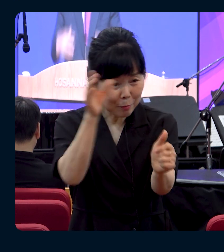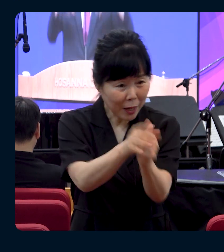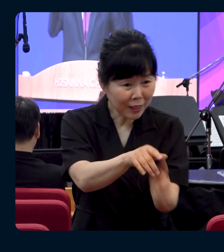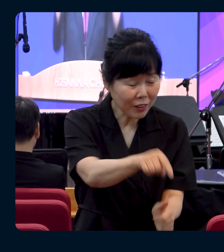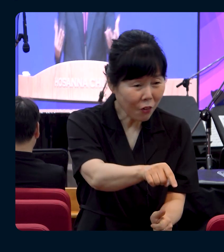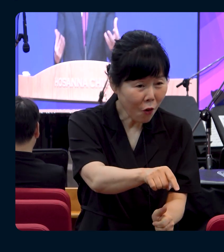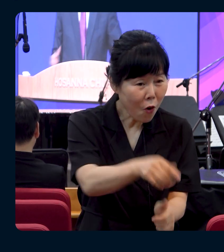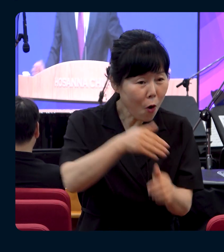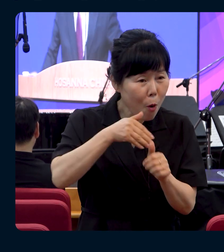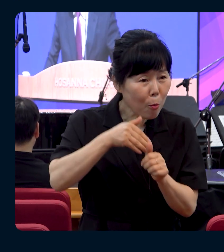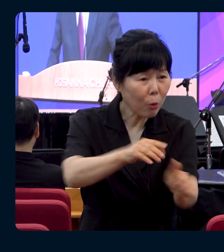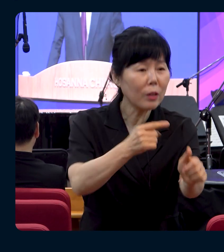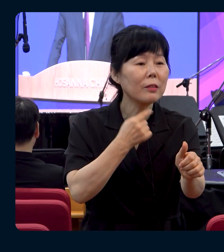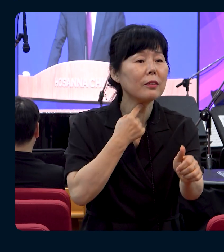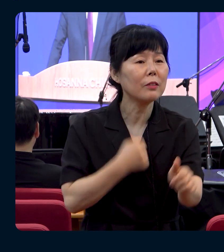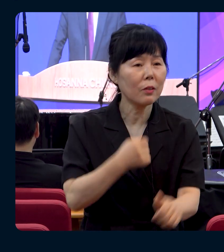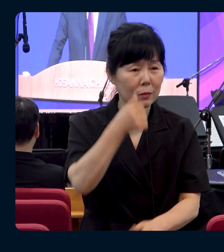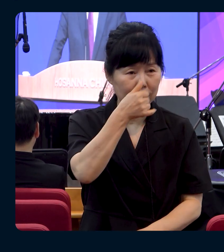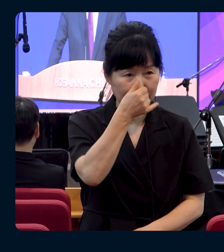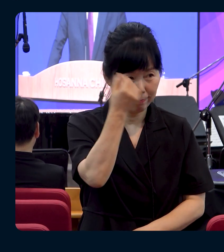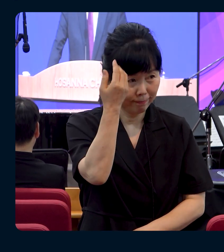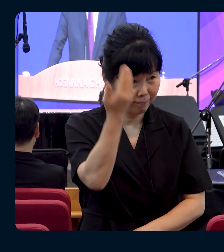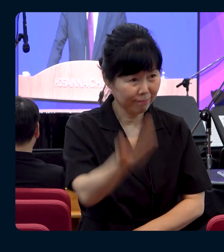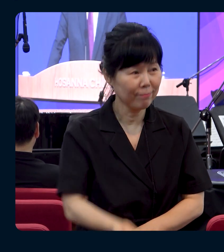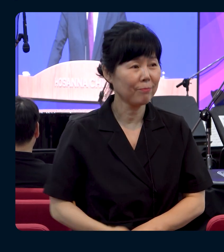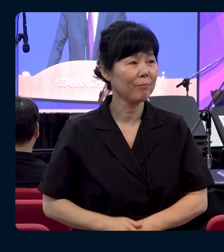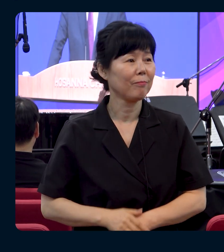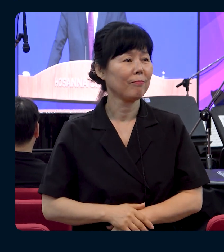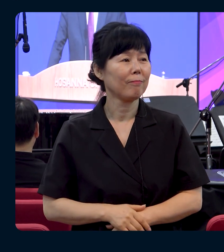그리고 그렇게 보낸 일이 있느냐, 그 말이에요.